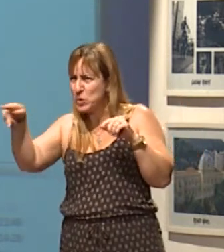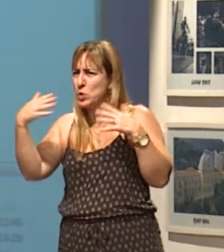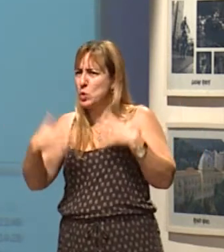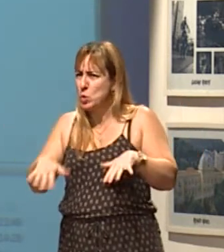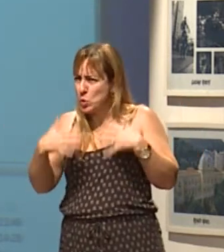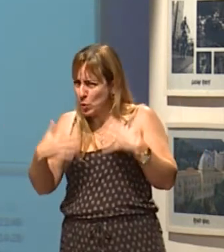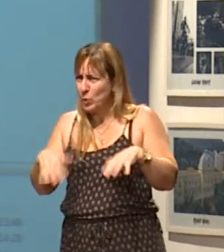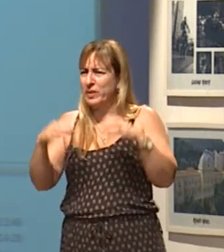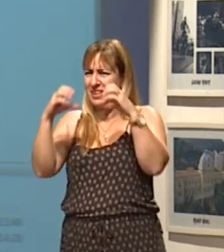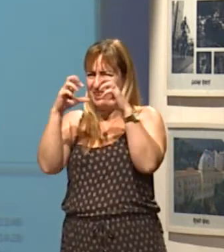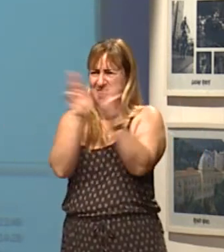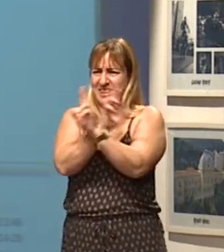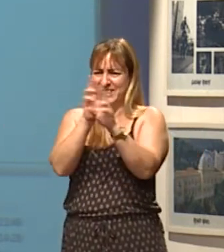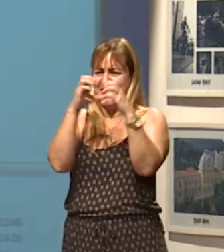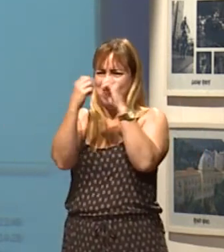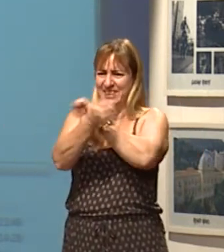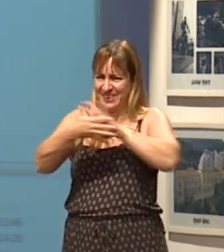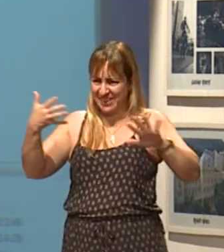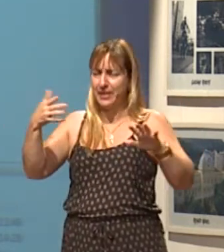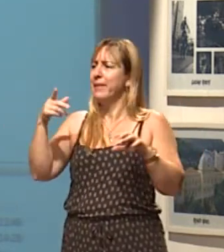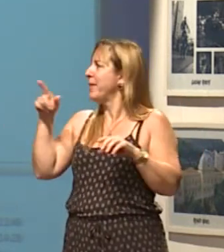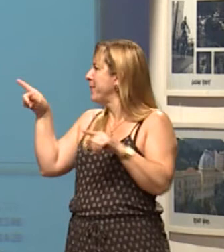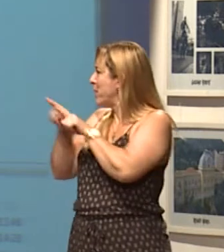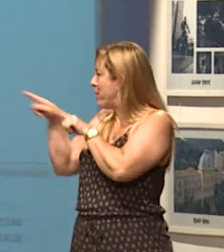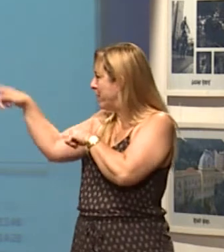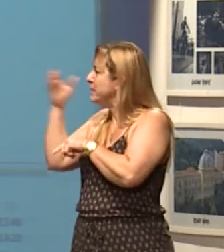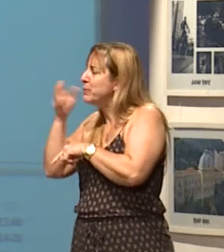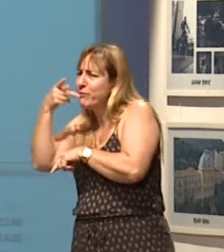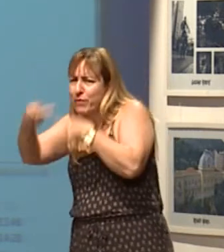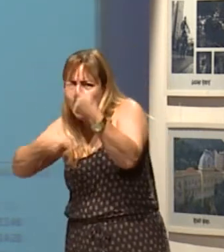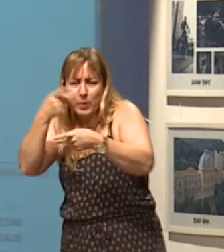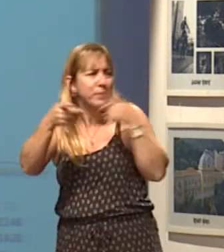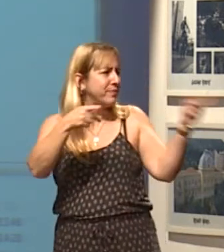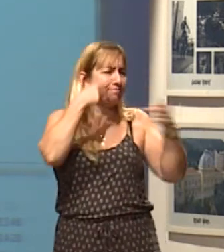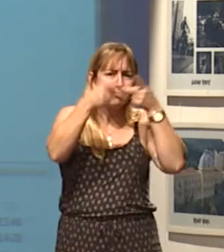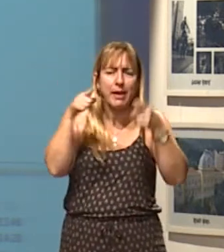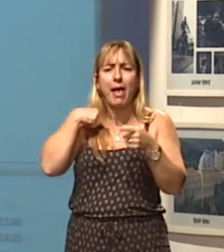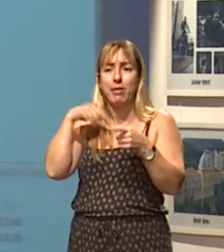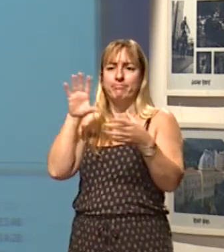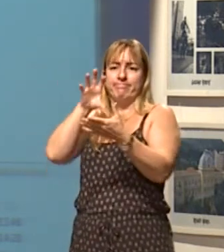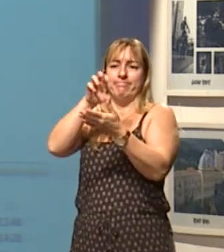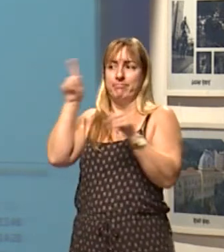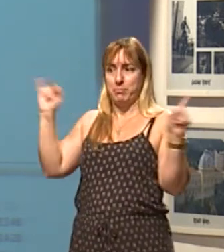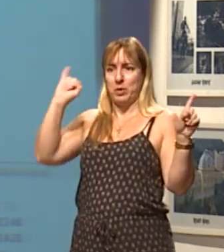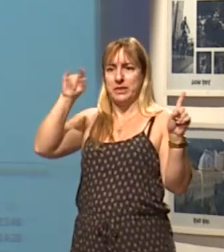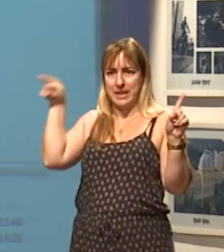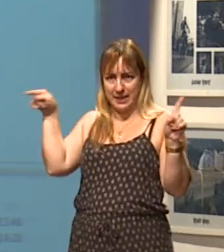relacionamento em Libras, um grupo no Facebook, relacionamento em Libras, acho que é assim. Também a Selma falou um